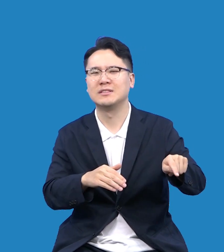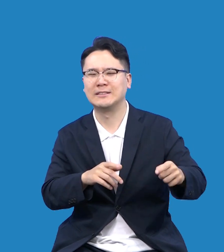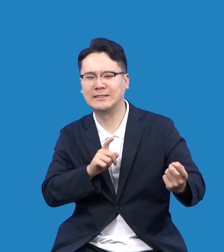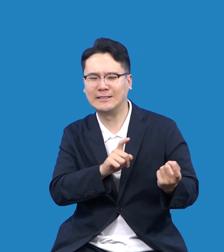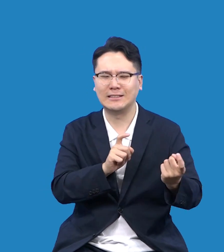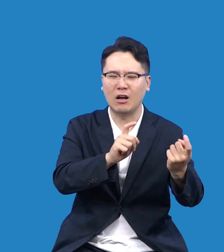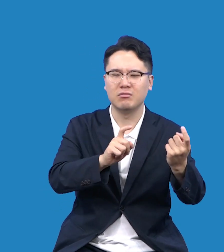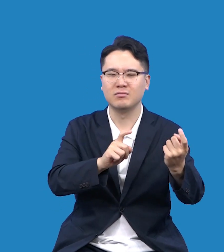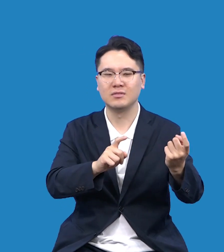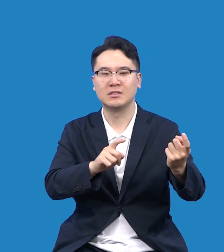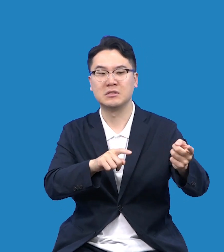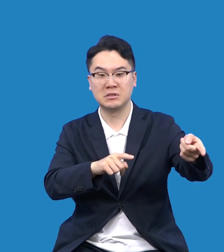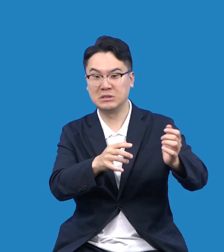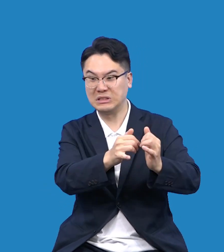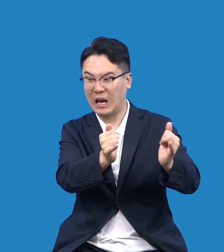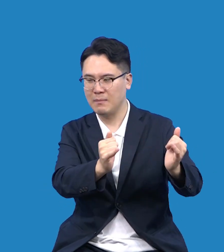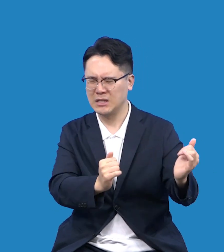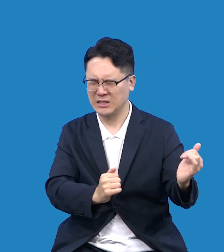거인들이라고.